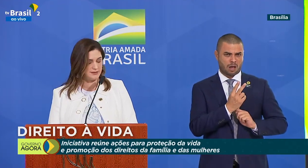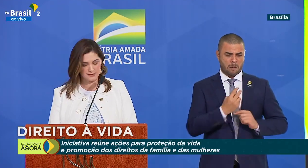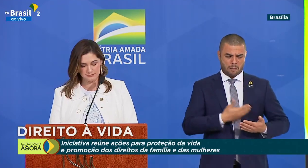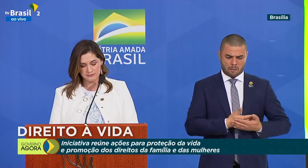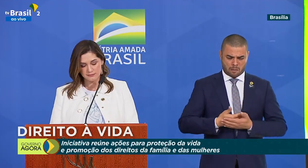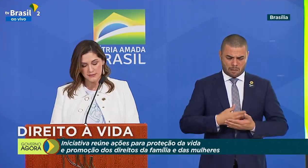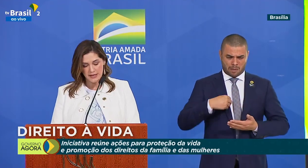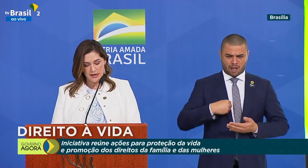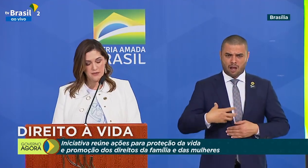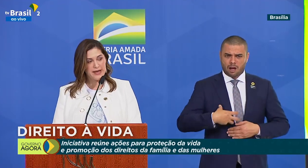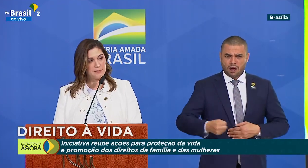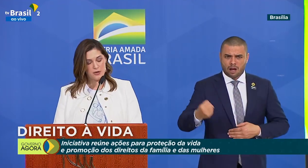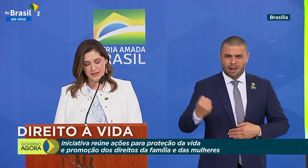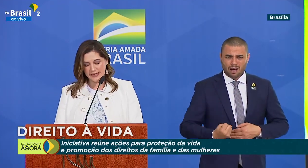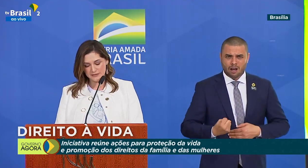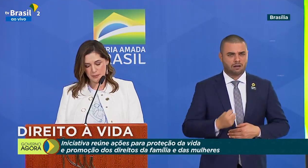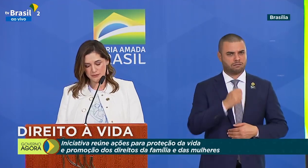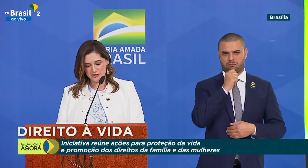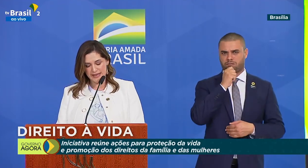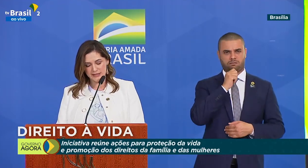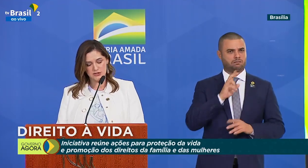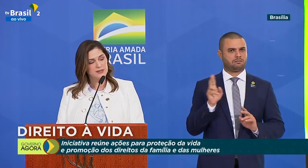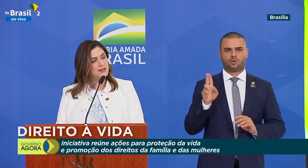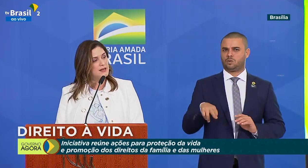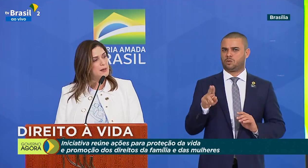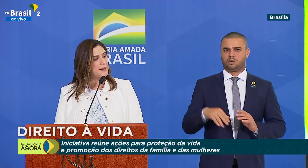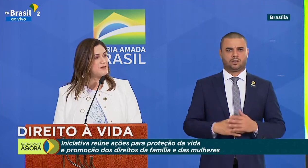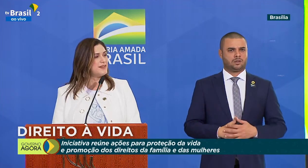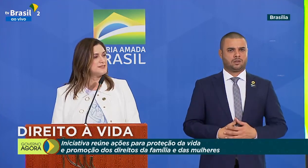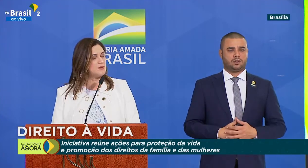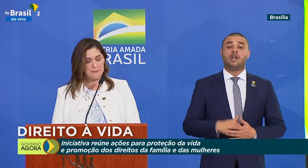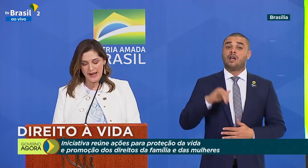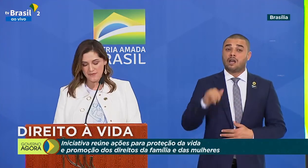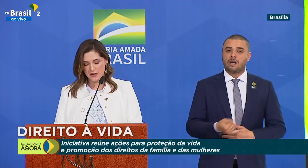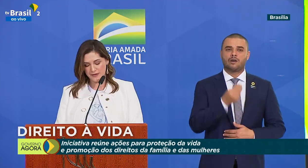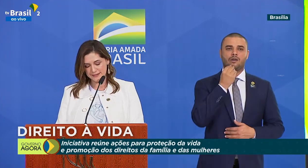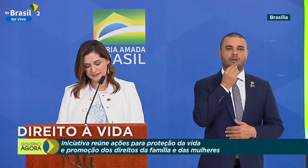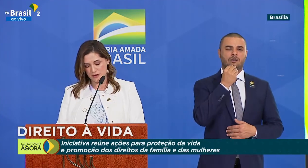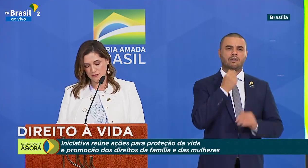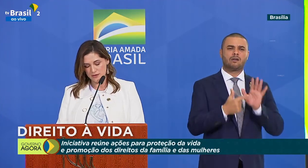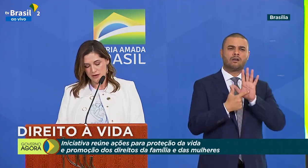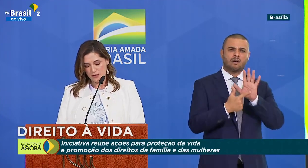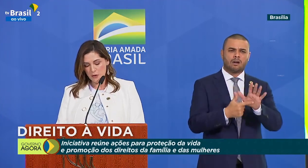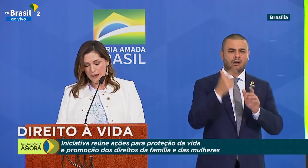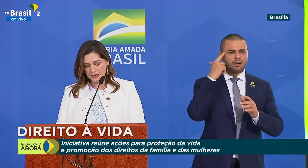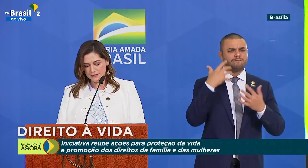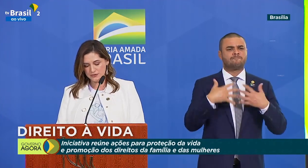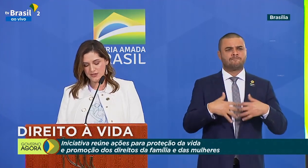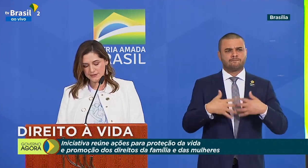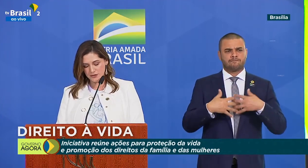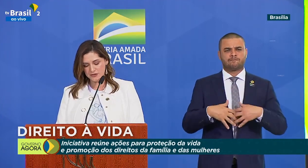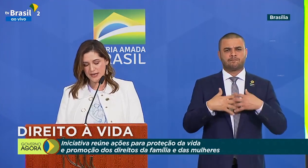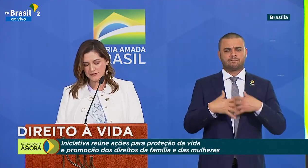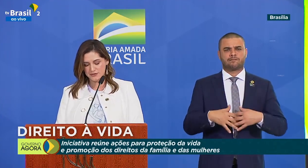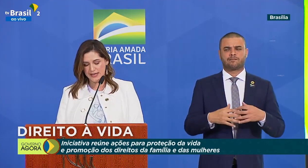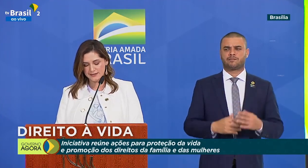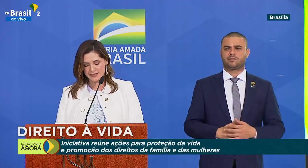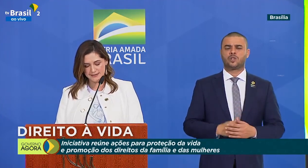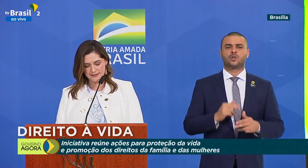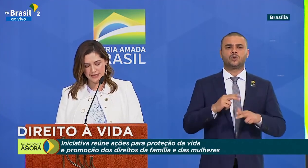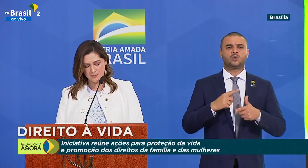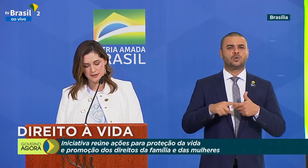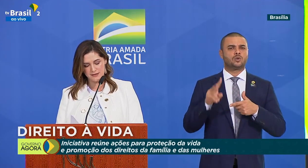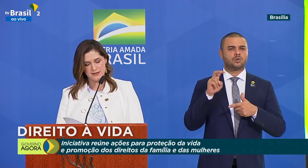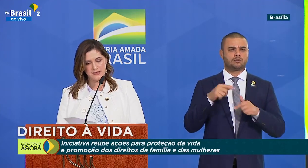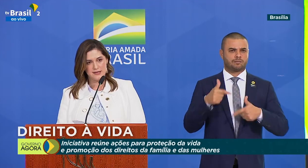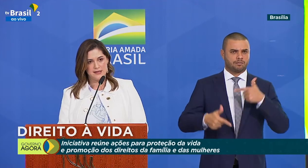ainda no ventre eu quero aproveitar essa oportunidade para fazer uma breve reflexão e um balanço de ações relacionadas